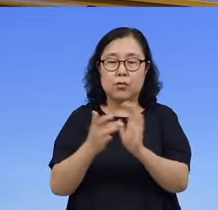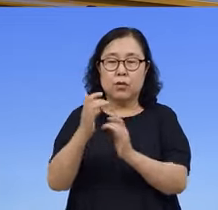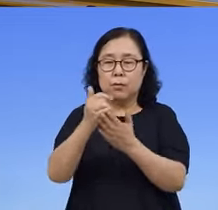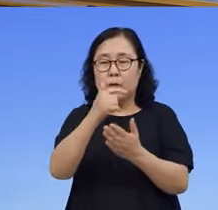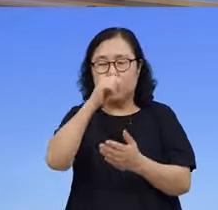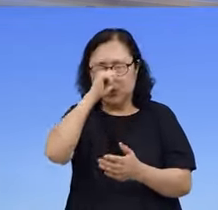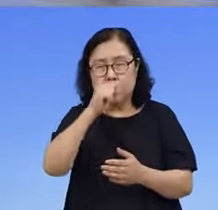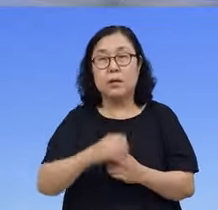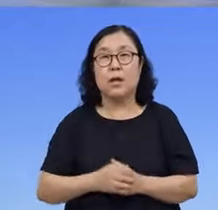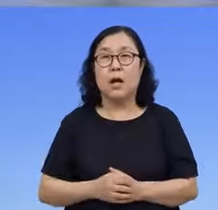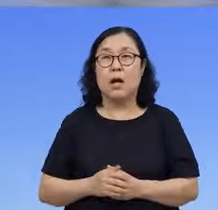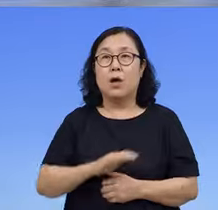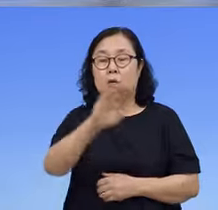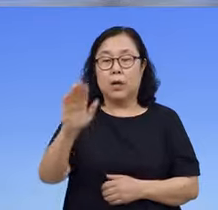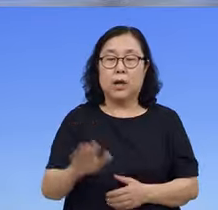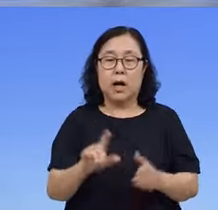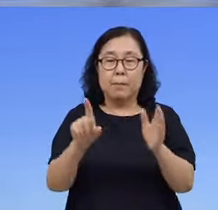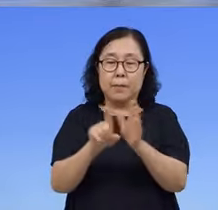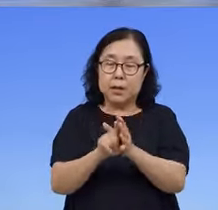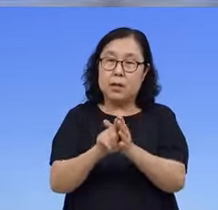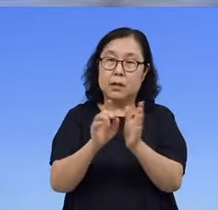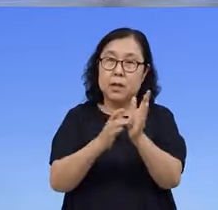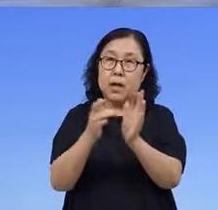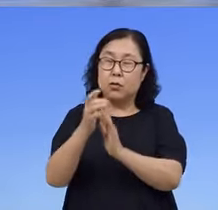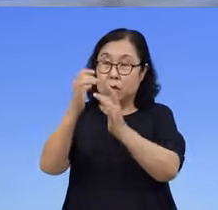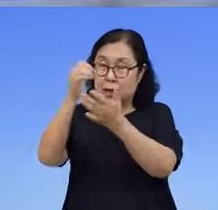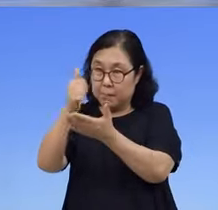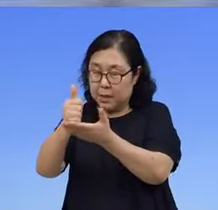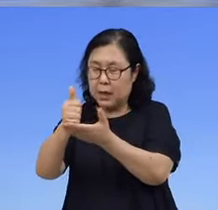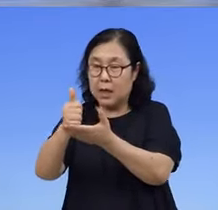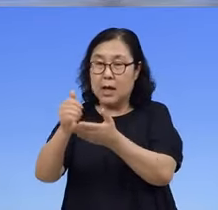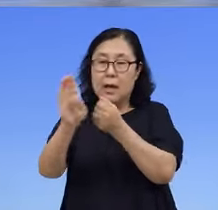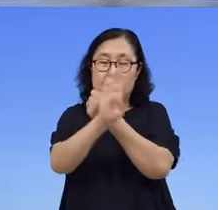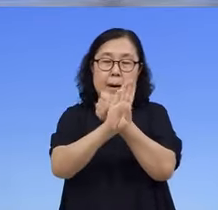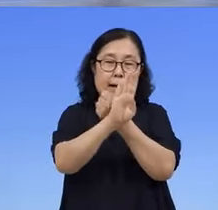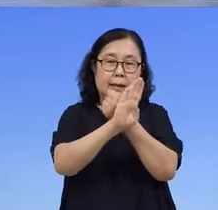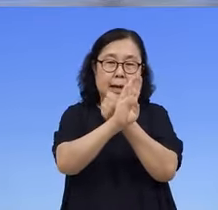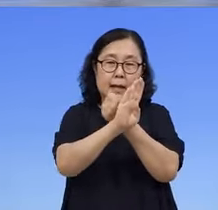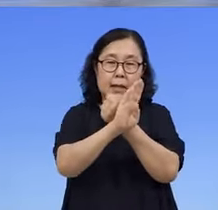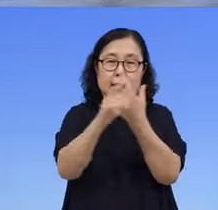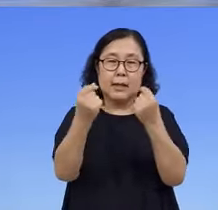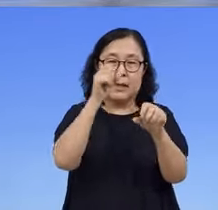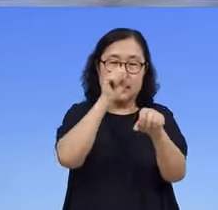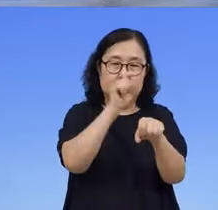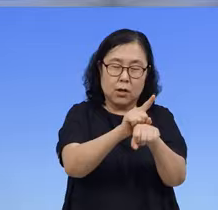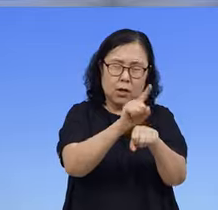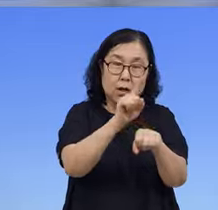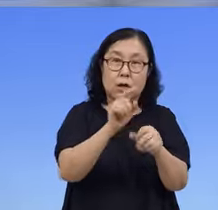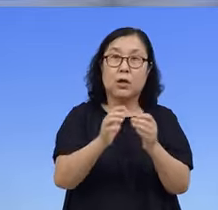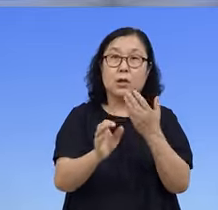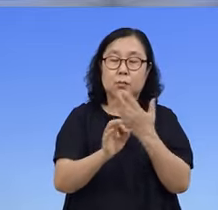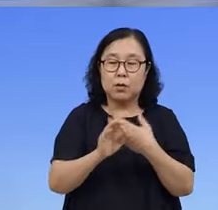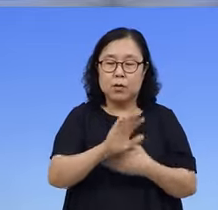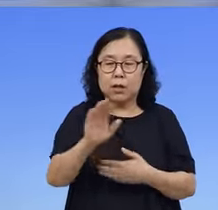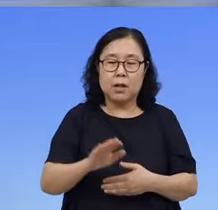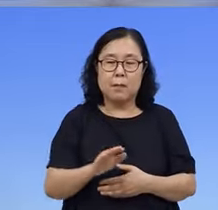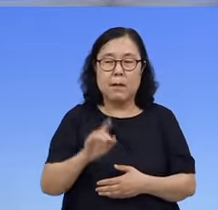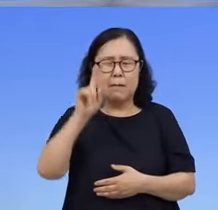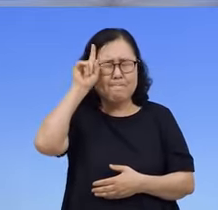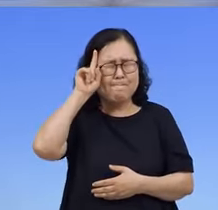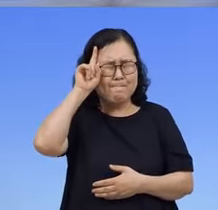좋습니다. 여러분, 우리가 믿는 주님이요 그 바리새인 같은 성격을 가진 존재라면 우리 아마